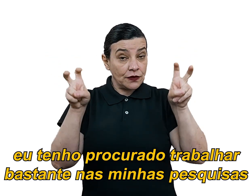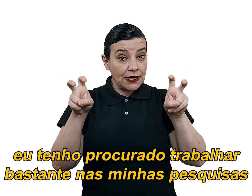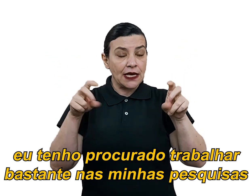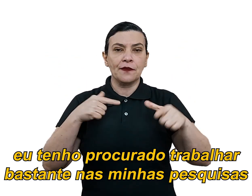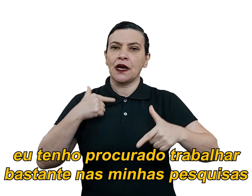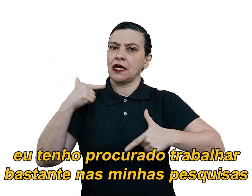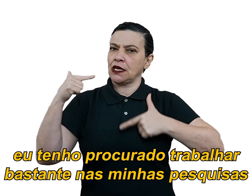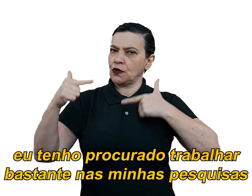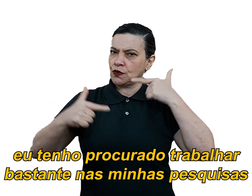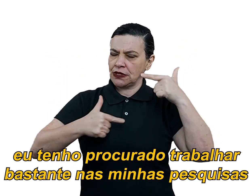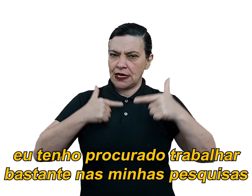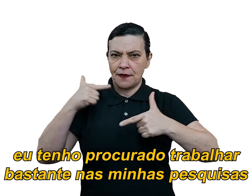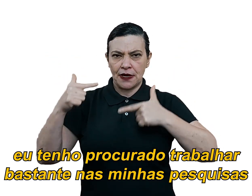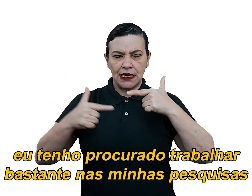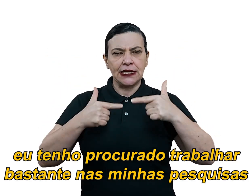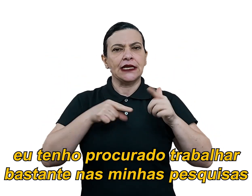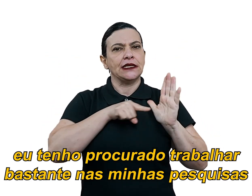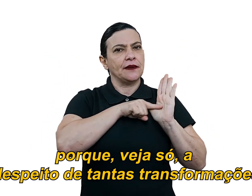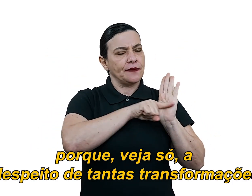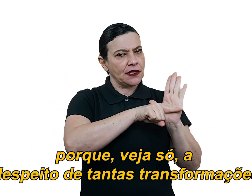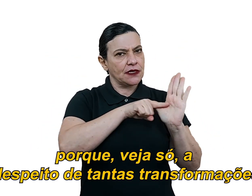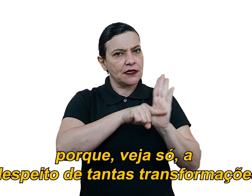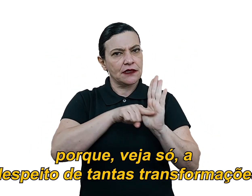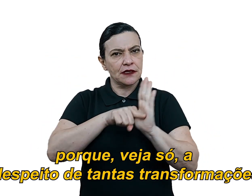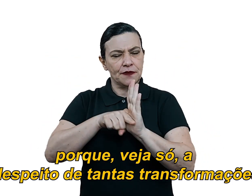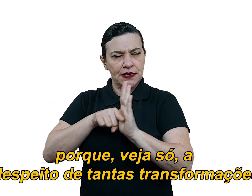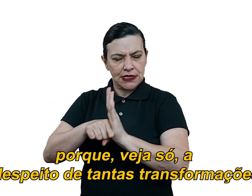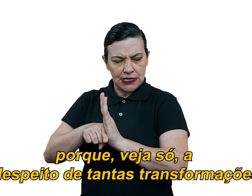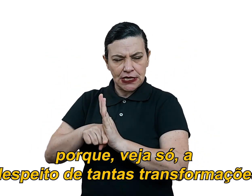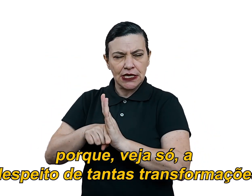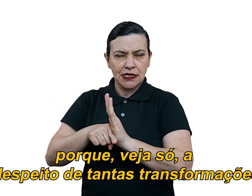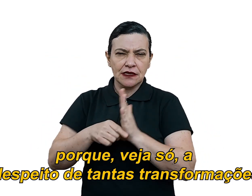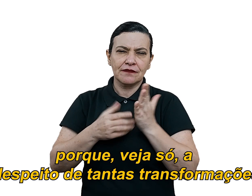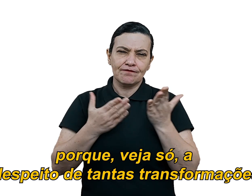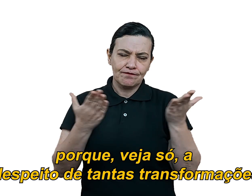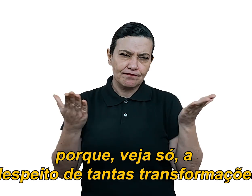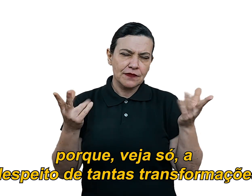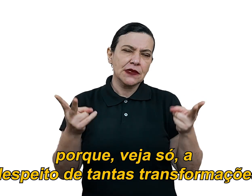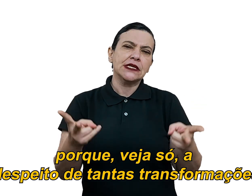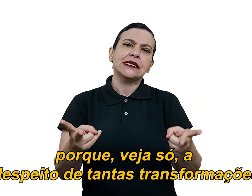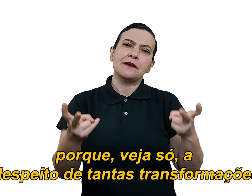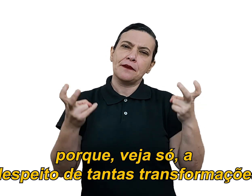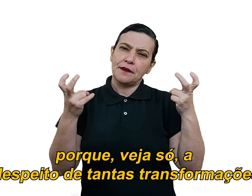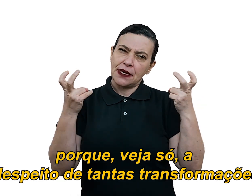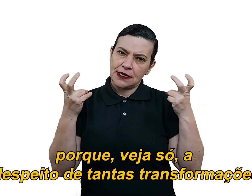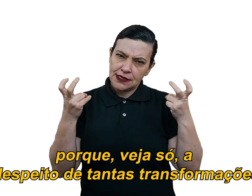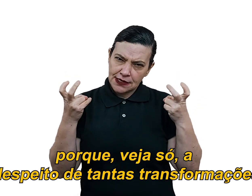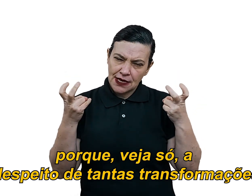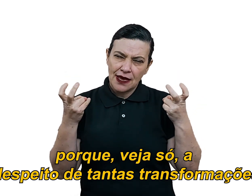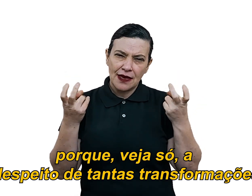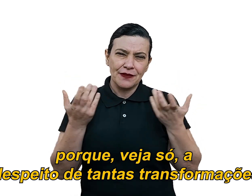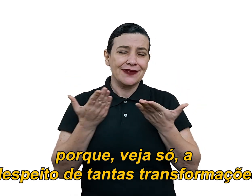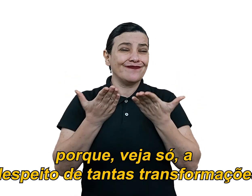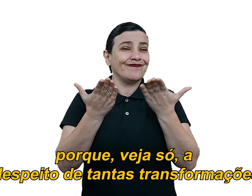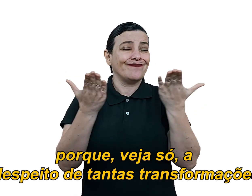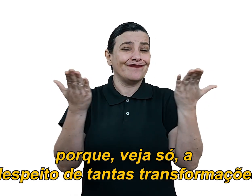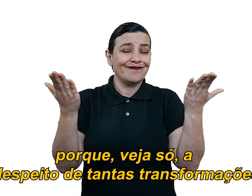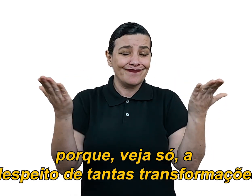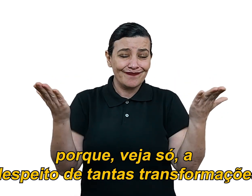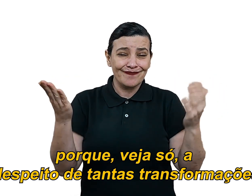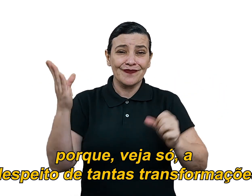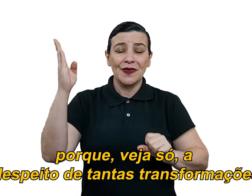procurado trabalhar bastante nas minhas pesquisas, porque você veja só, não é? A despeito de